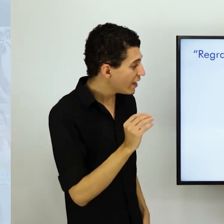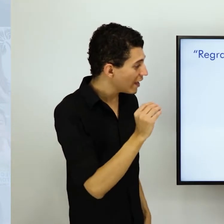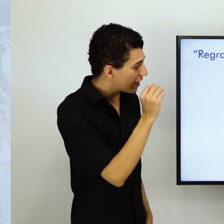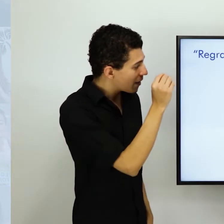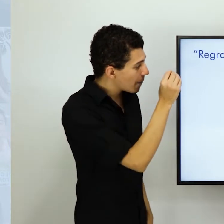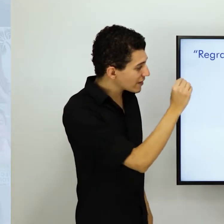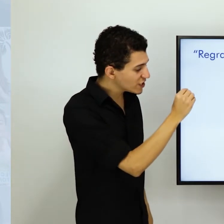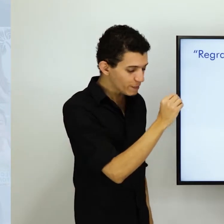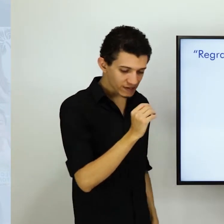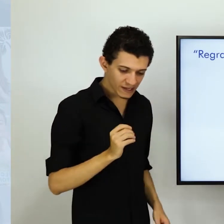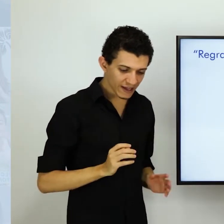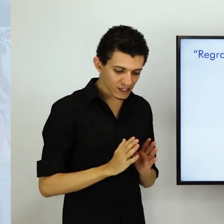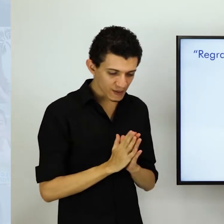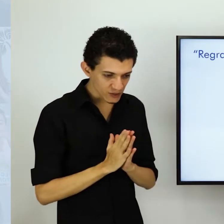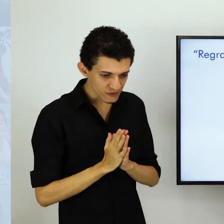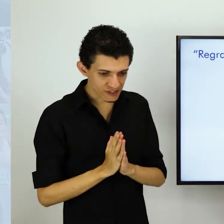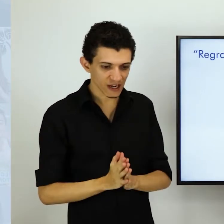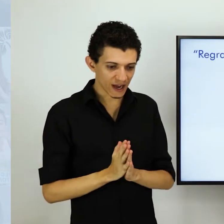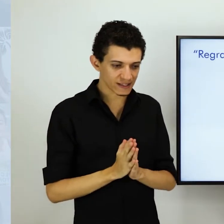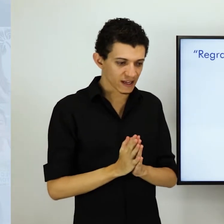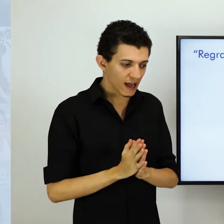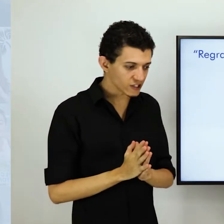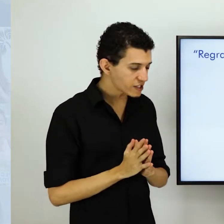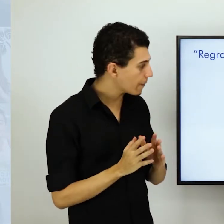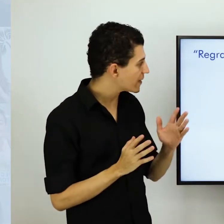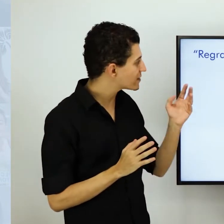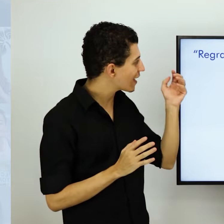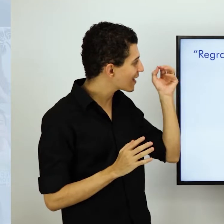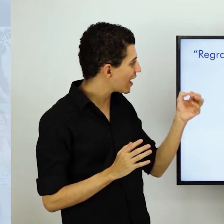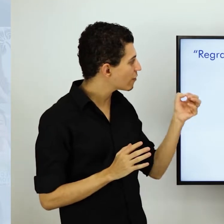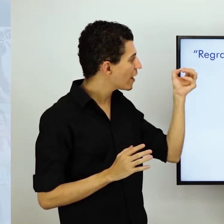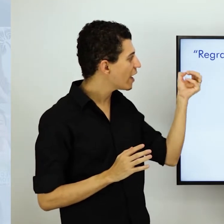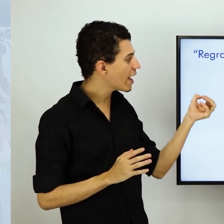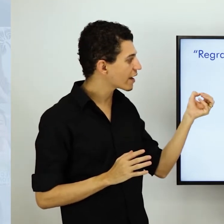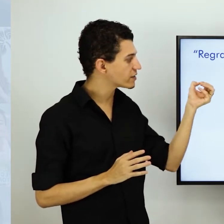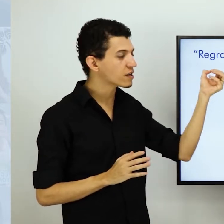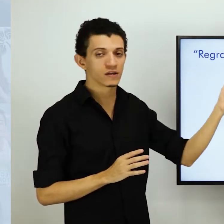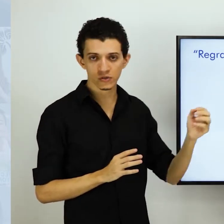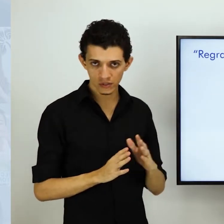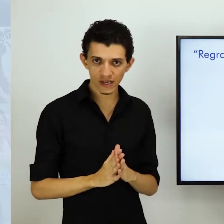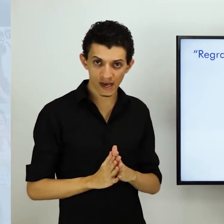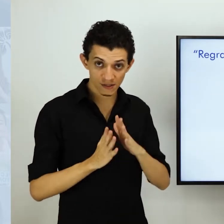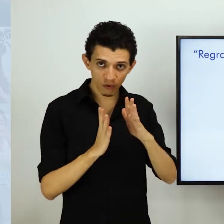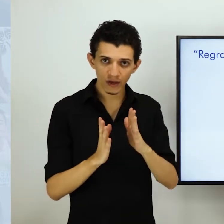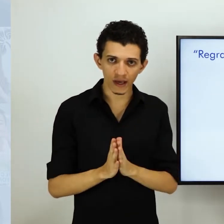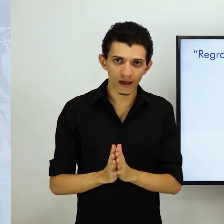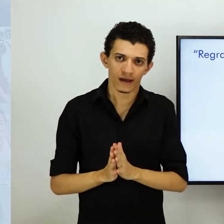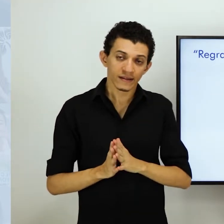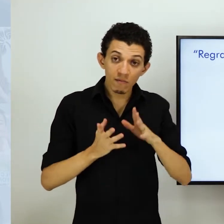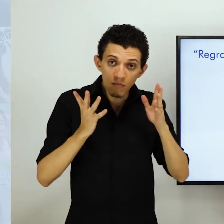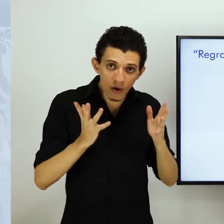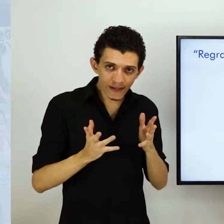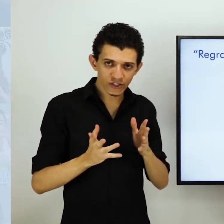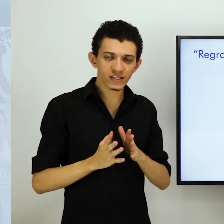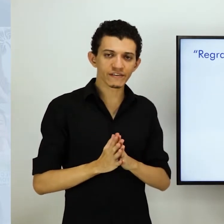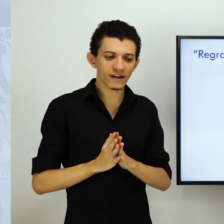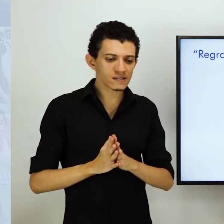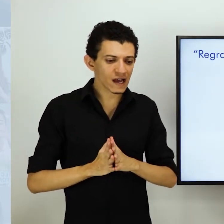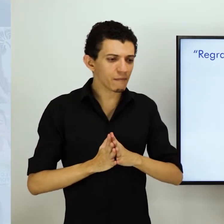E, para a gente pensar em expressões faciais, a gente tem que pensar, claro, em regras sociais. Por quê? Tem muita gente que fala assim, ah,